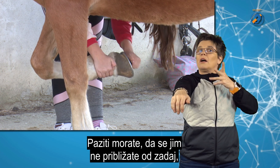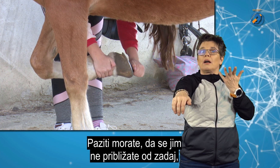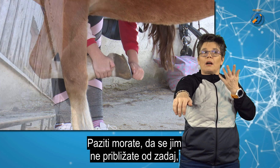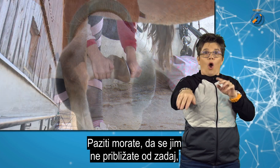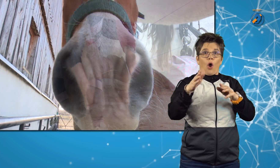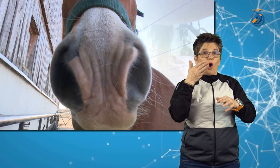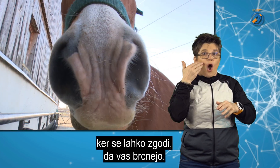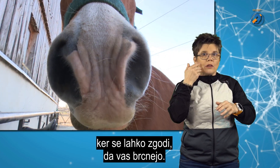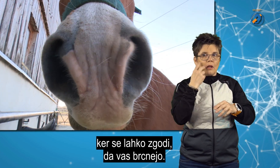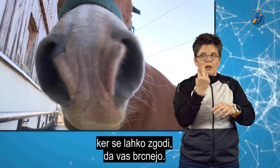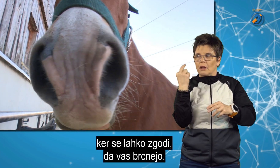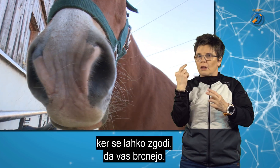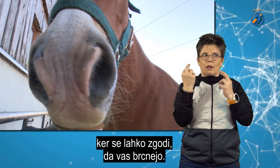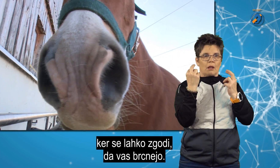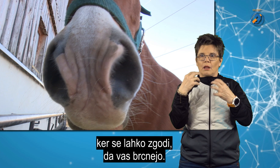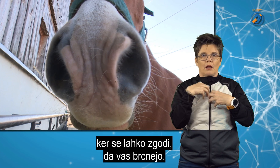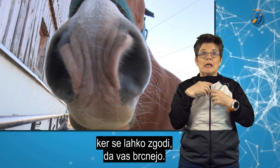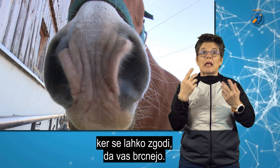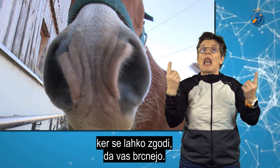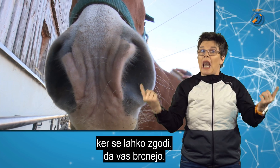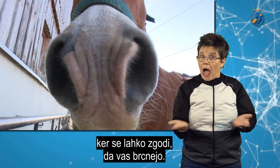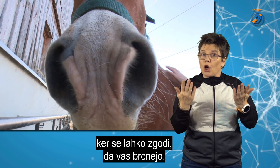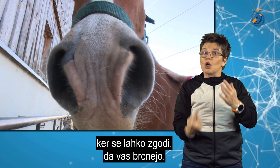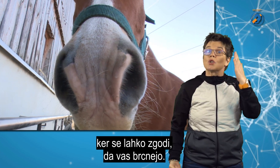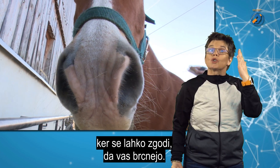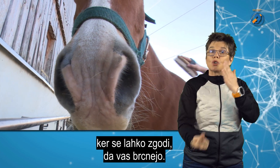Ker se lahko zgodi, da vas brcnejo.